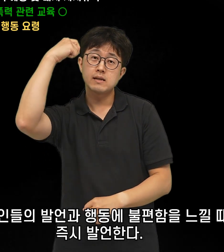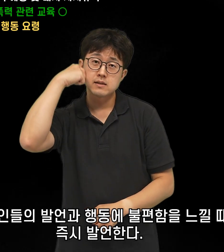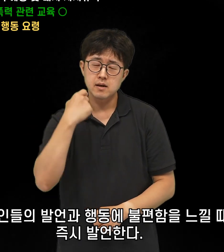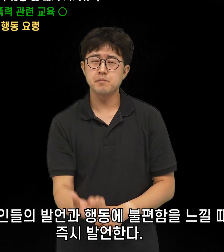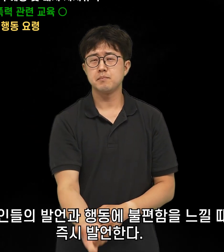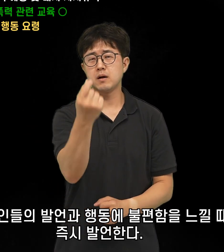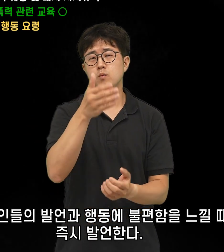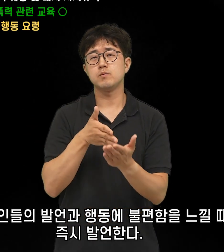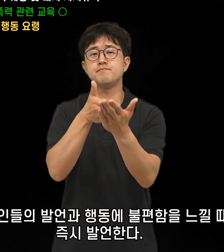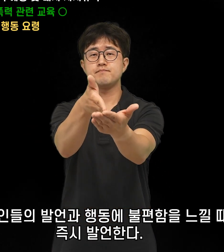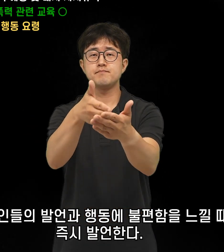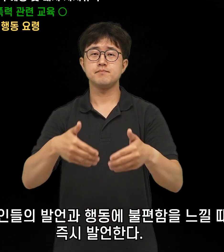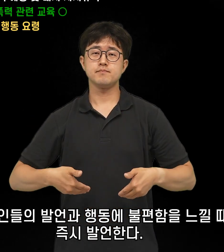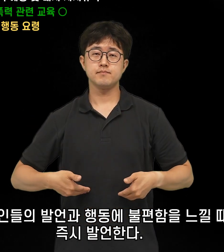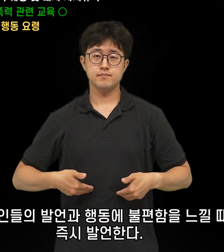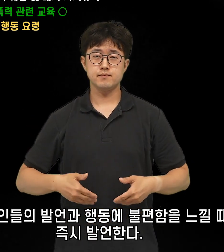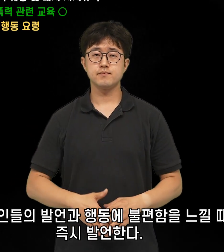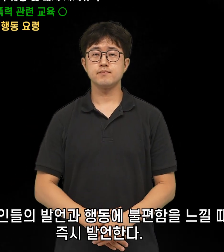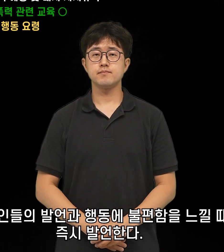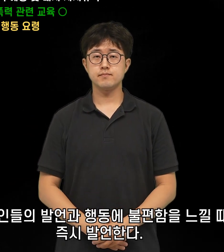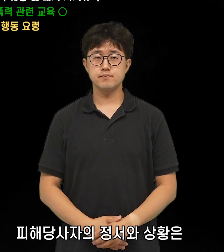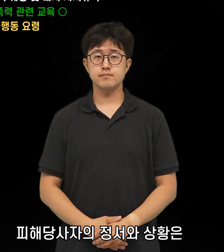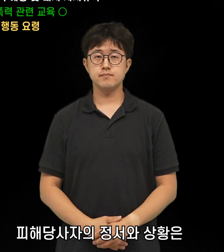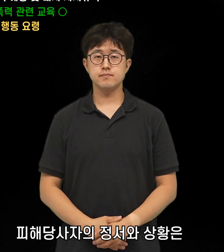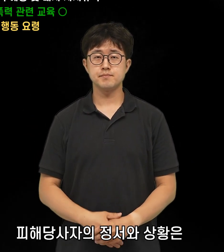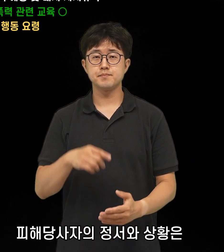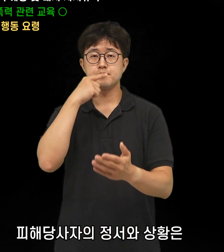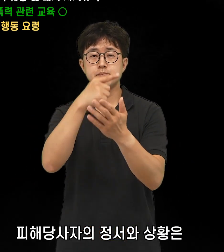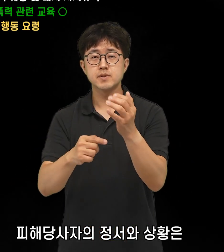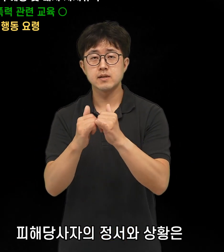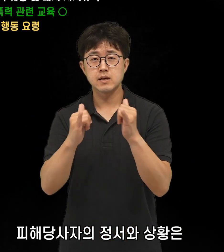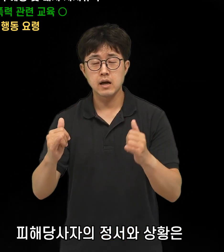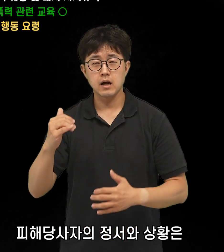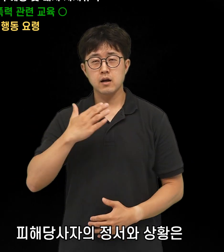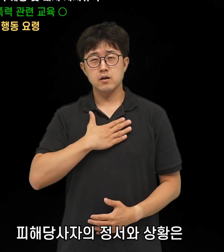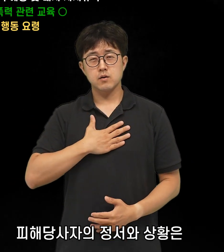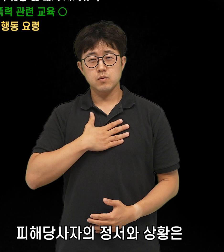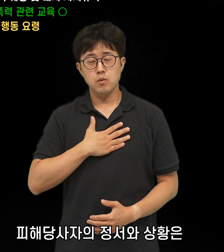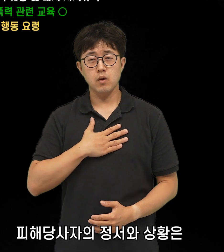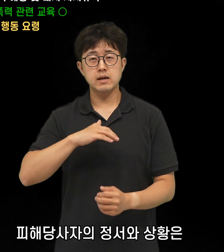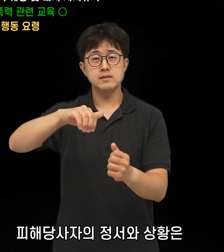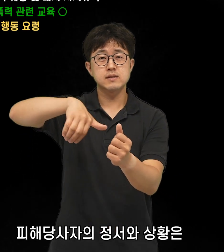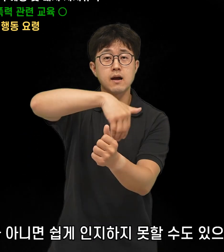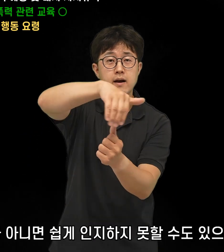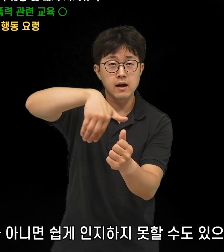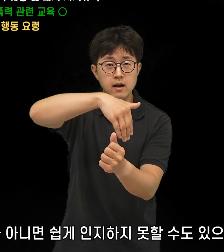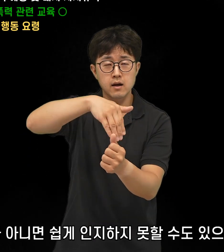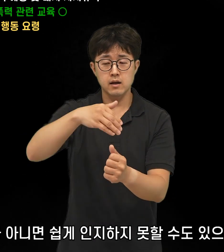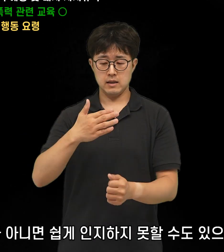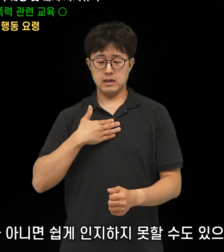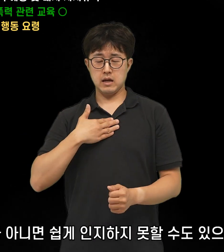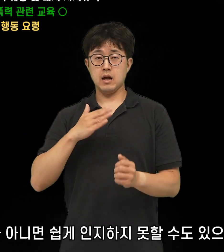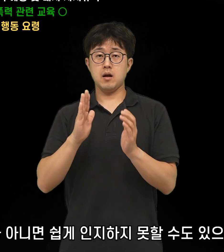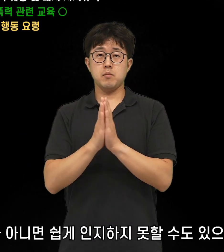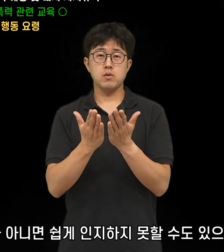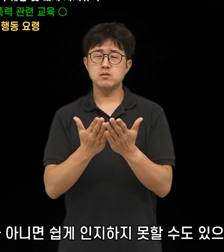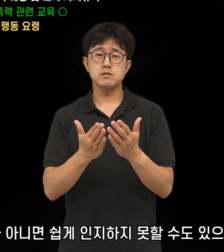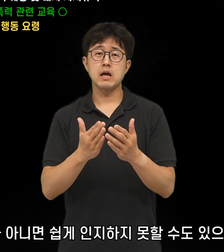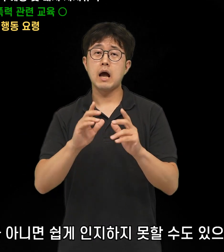즉시 발언한다. 피해 당사자의 정서와 상황은 당사자가 아니면 쉽게 인지하지 못할